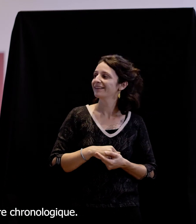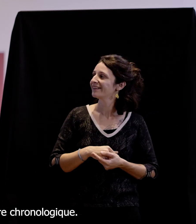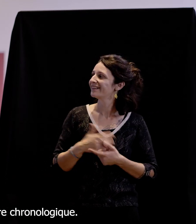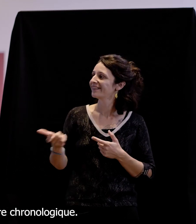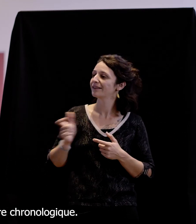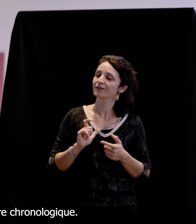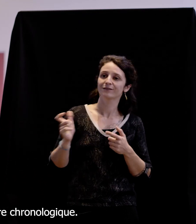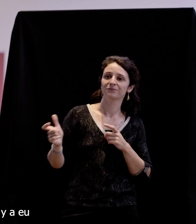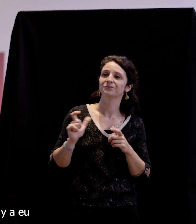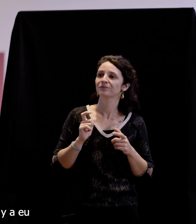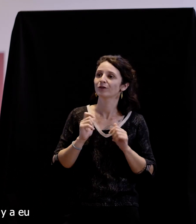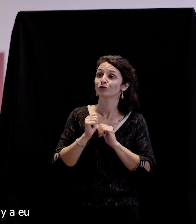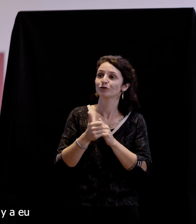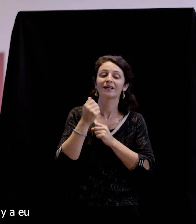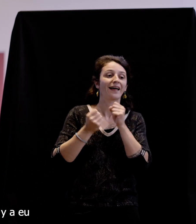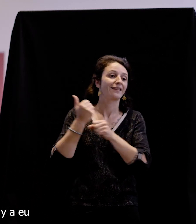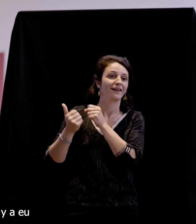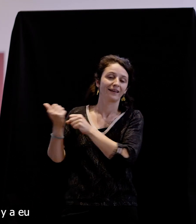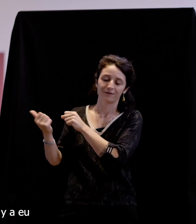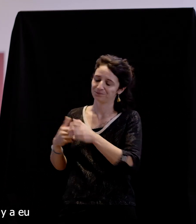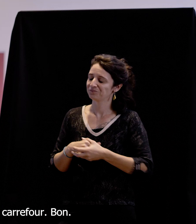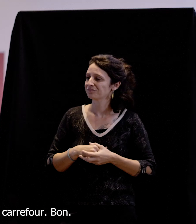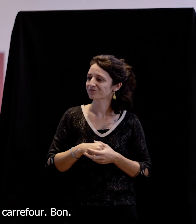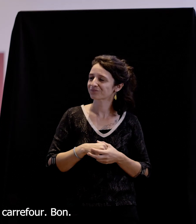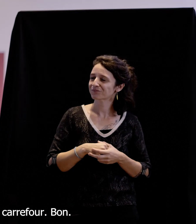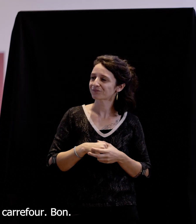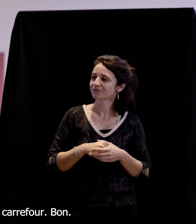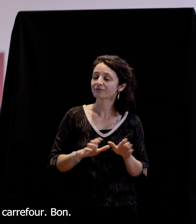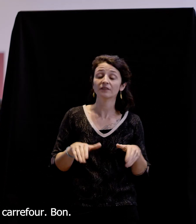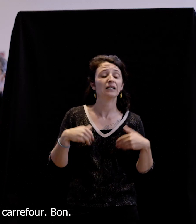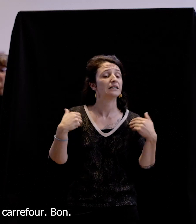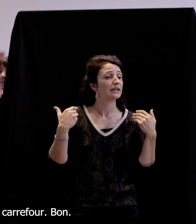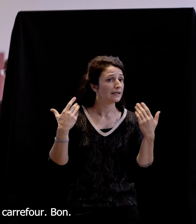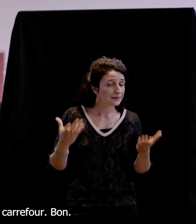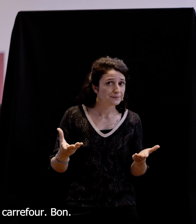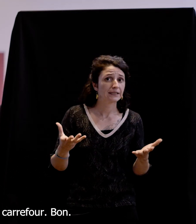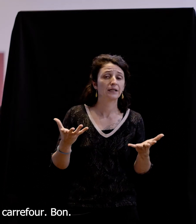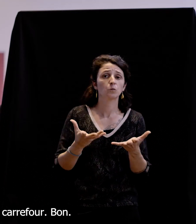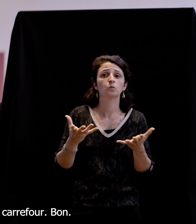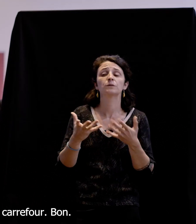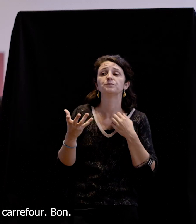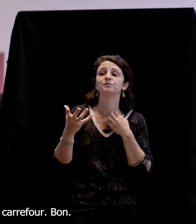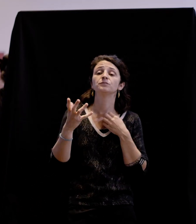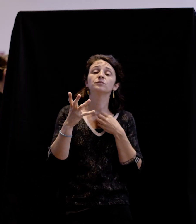chronologique. Alors ensuite, il y a eu un gros topo sur le